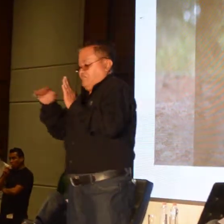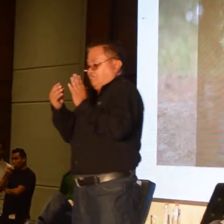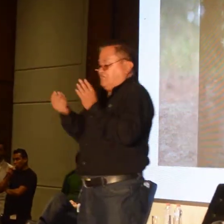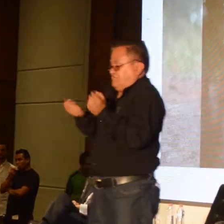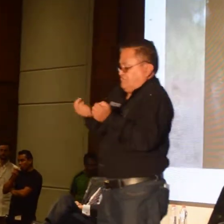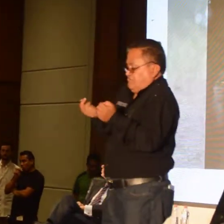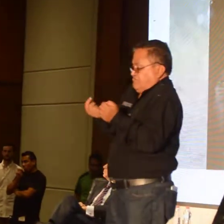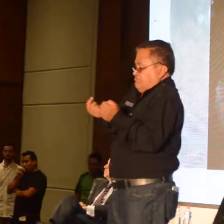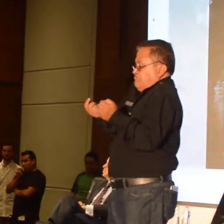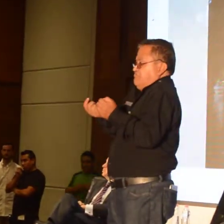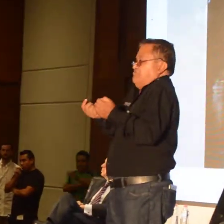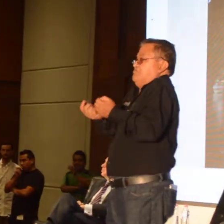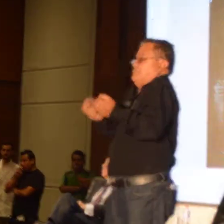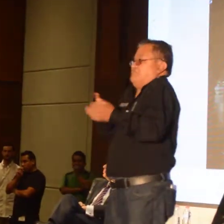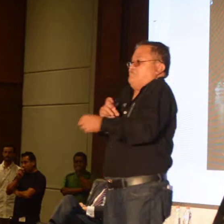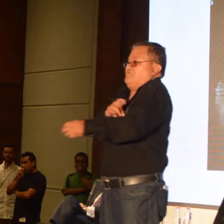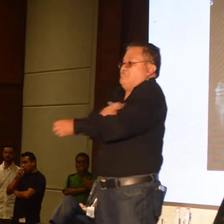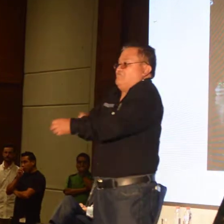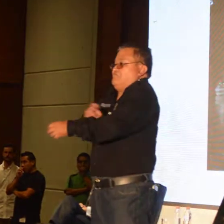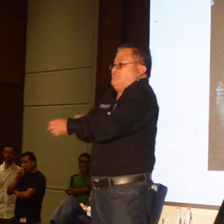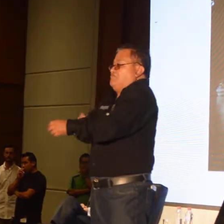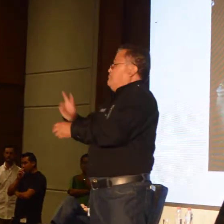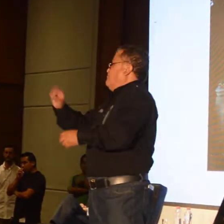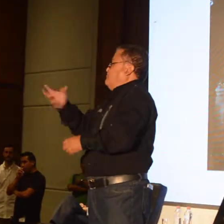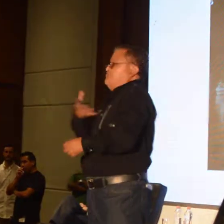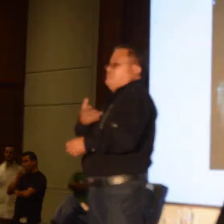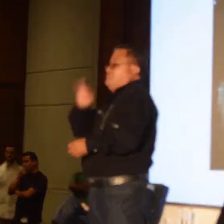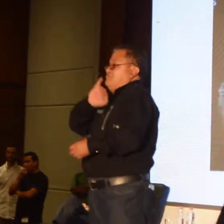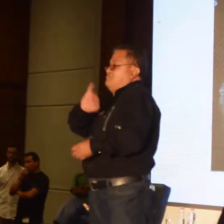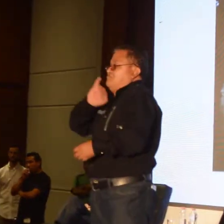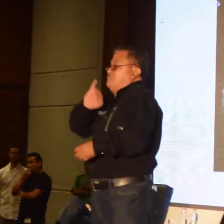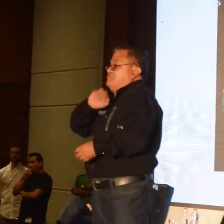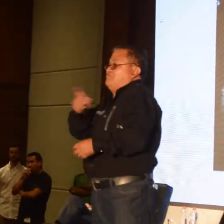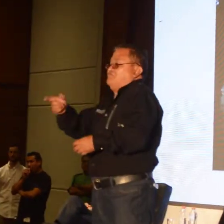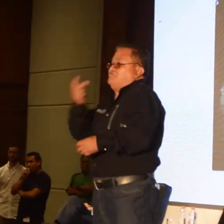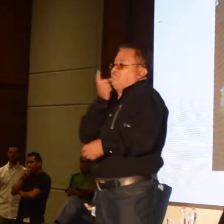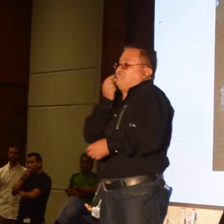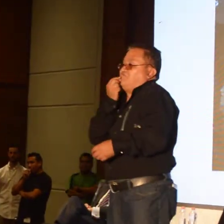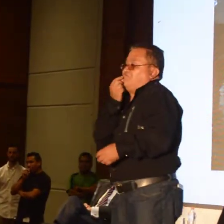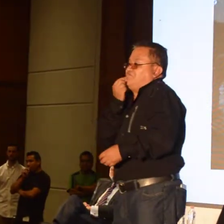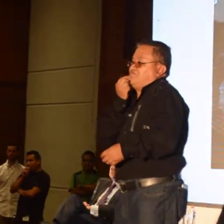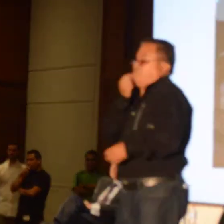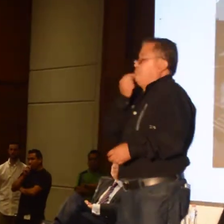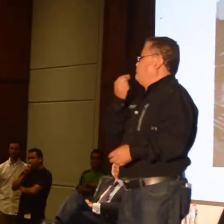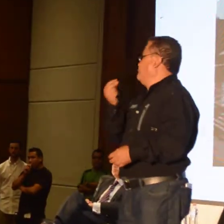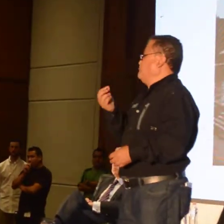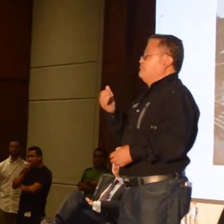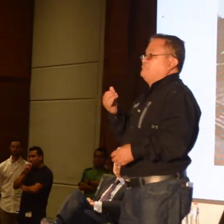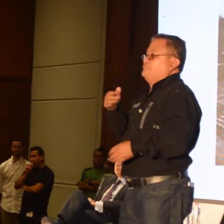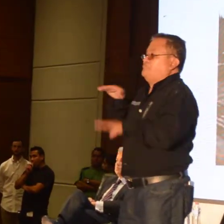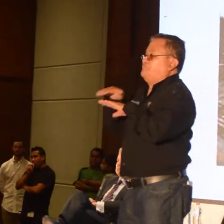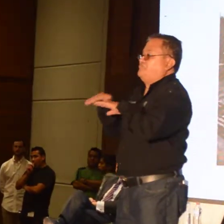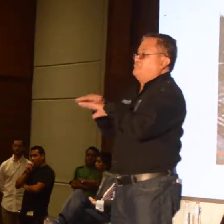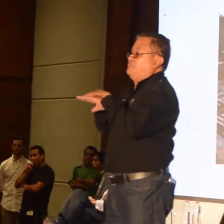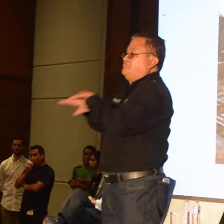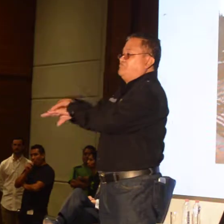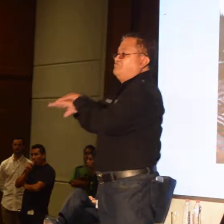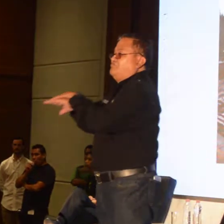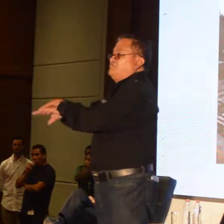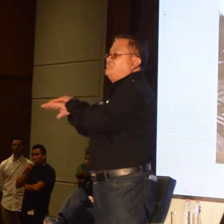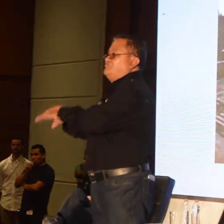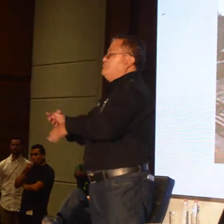de la seguridad. No tenemos mando, la policía no nos obedece. Podemos tener coadyuvancia,